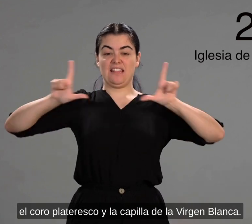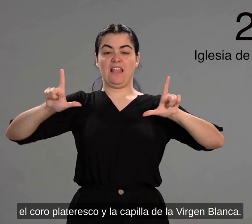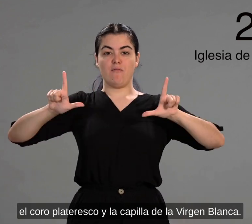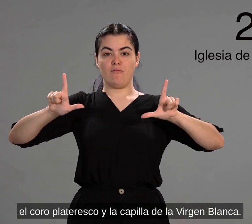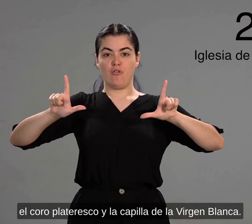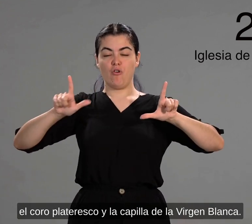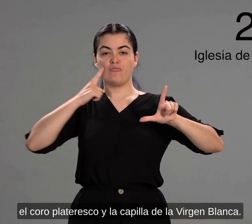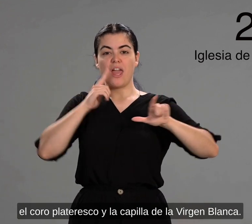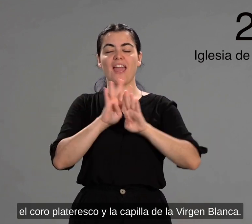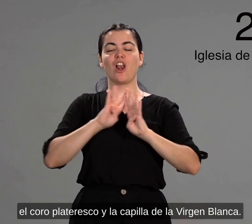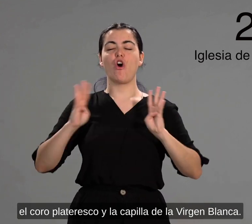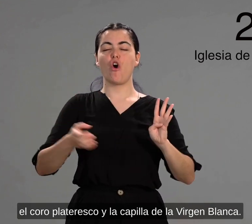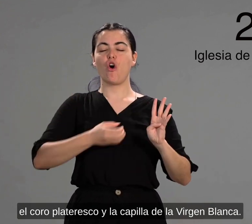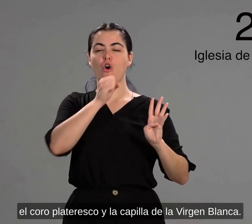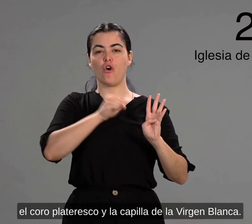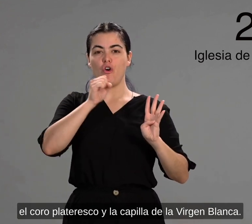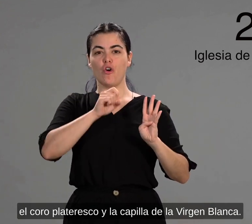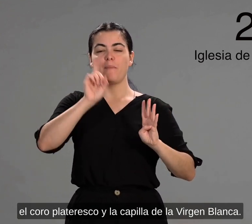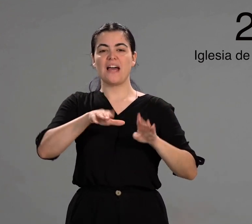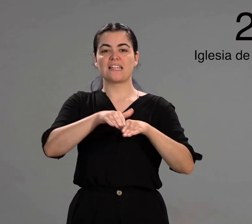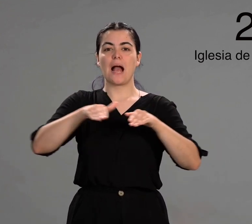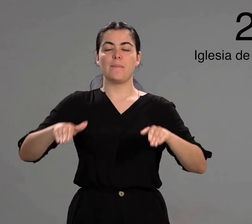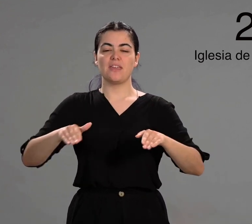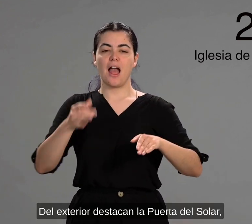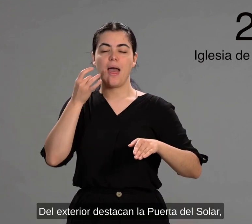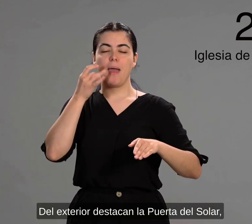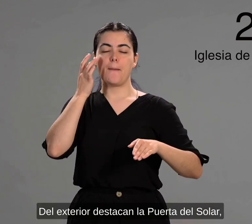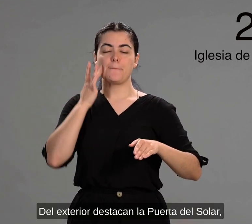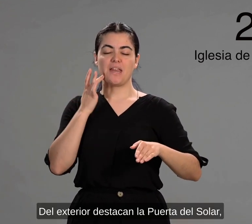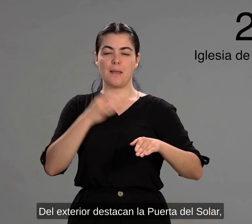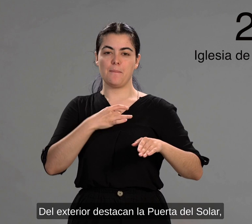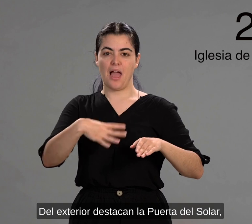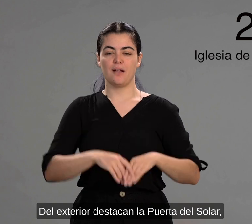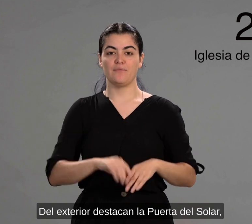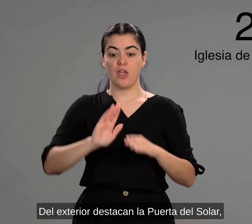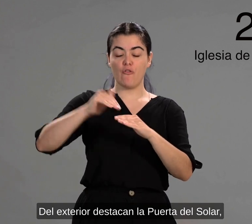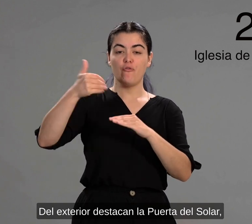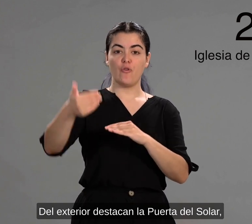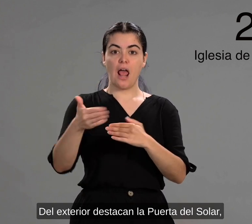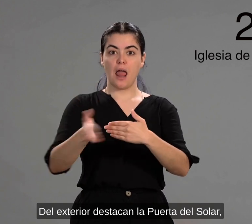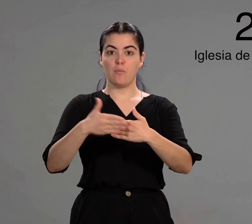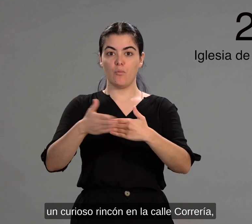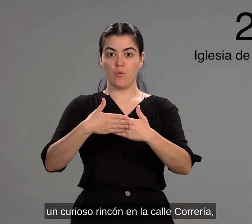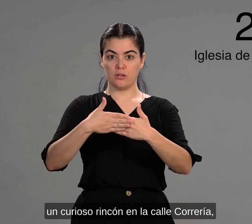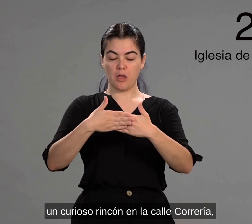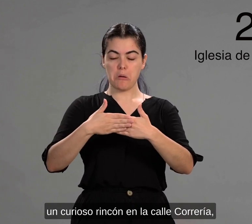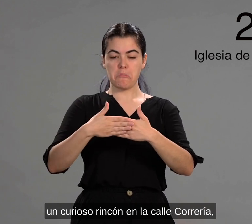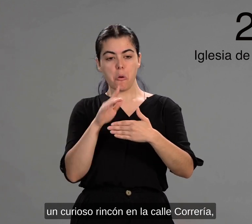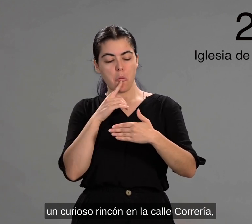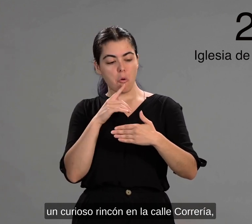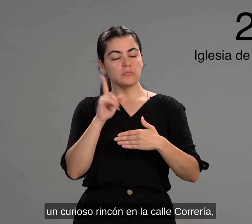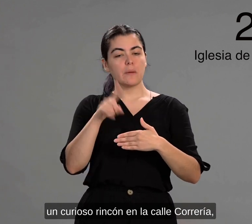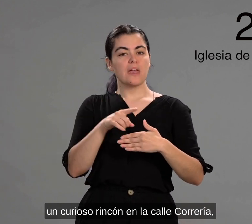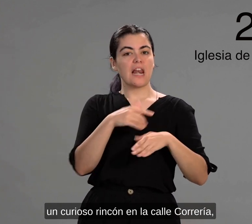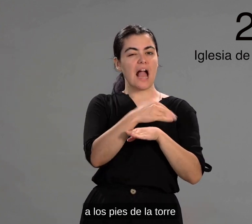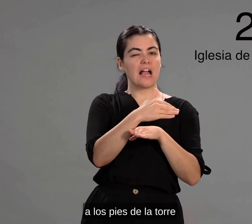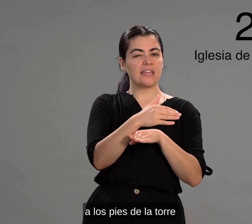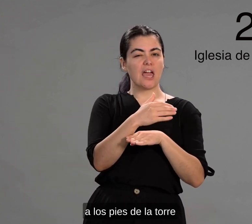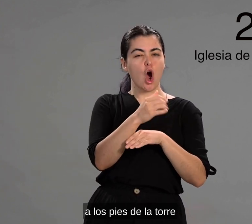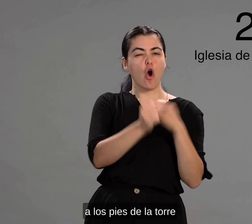plateresco y la capilla de la Virgen Blanca. Del exterior destacan la Puerta del Solar, un curioso rincón en la calle correría a los